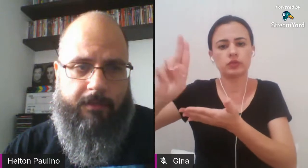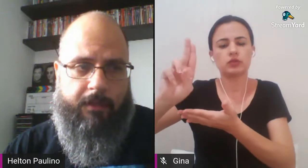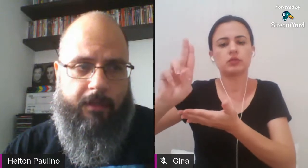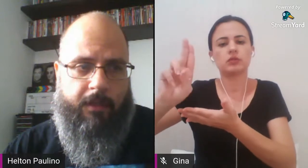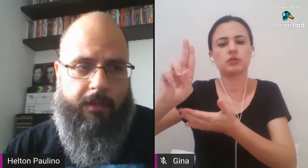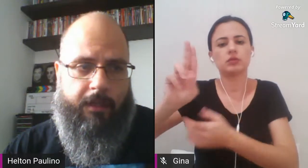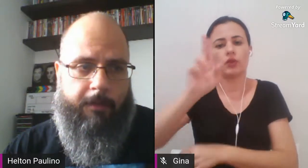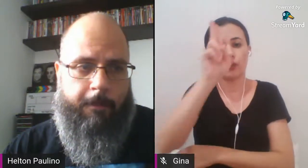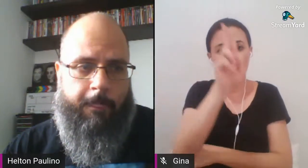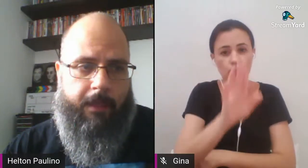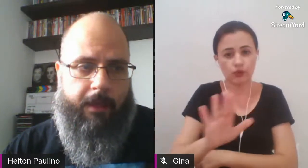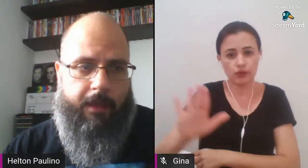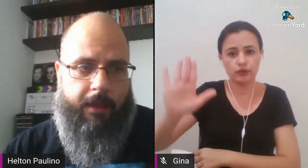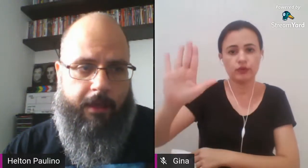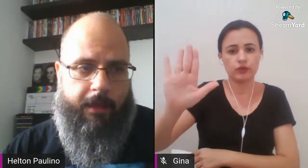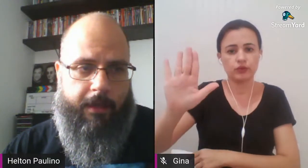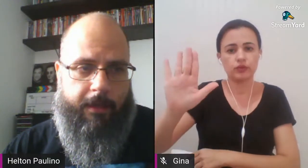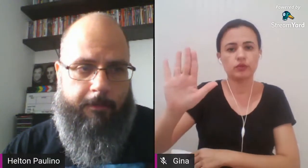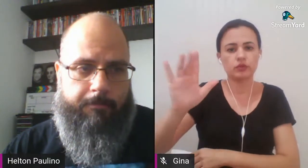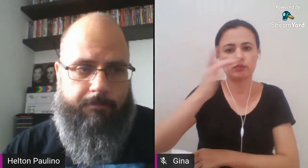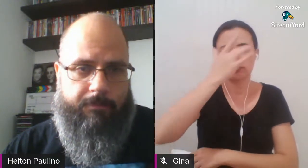Campina Grande, né?